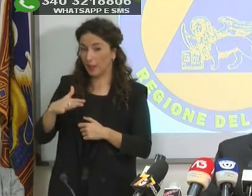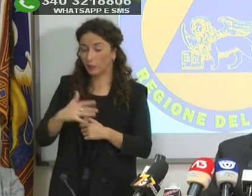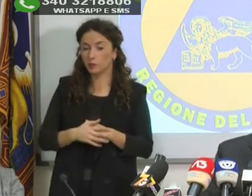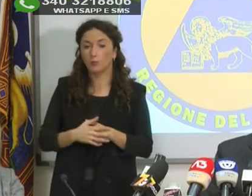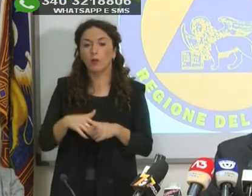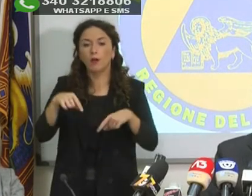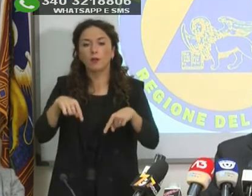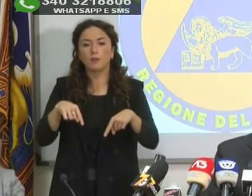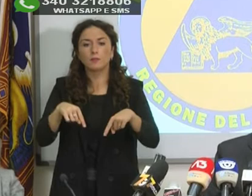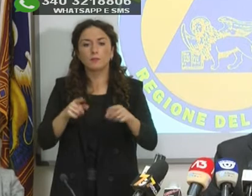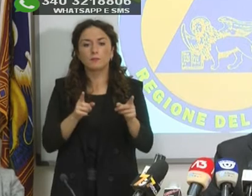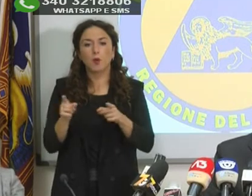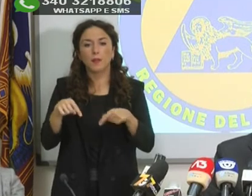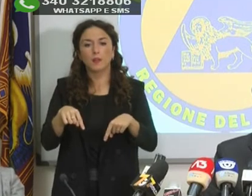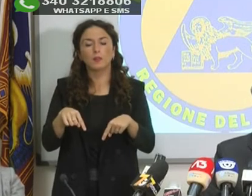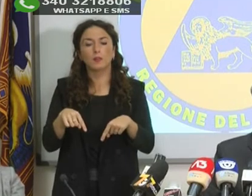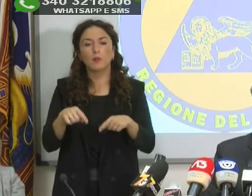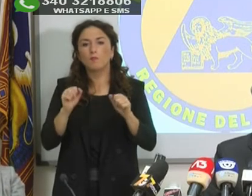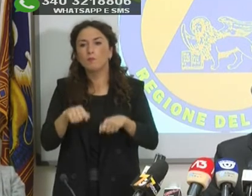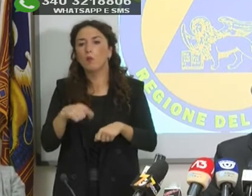momento non è possibile dire